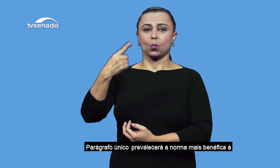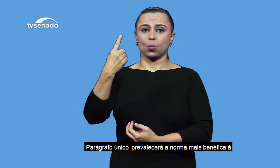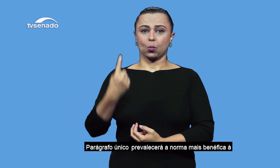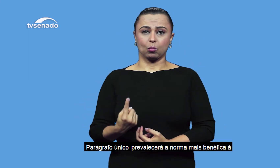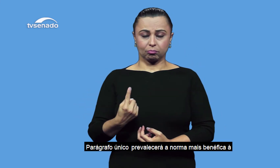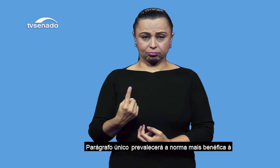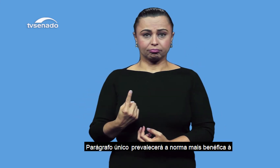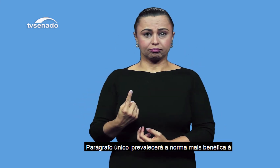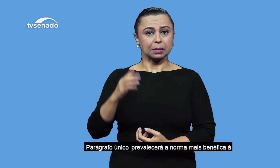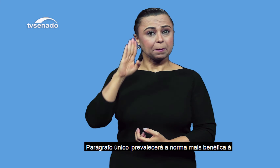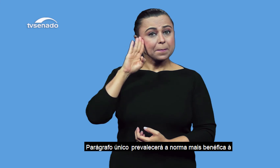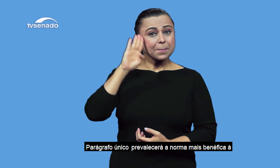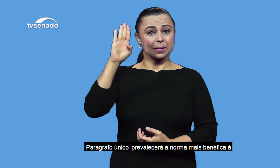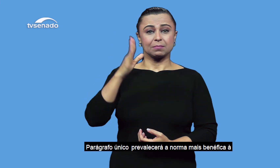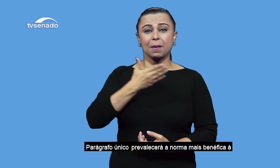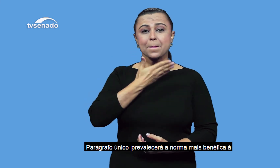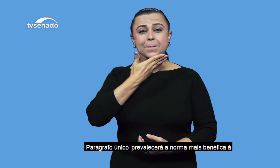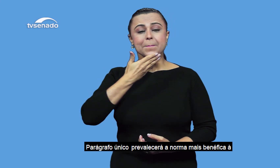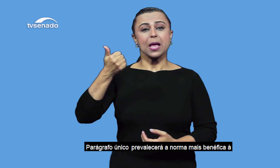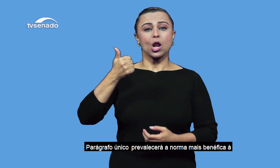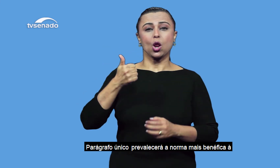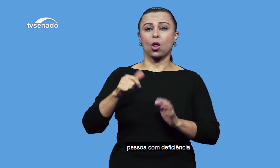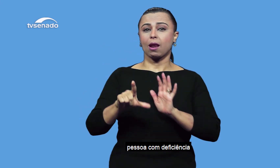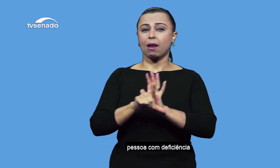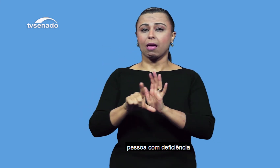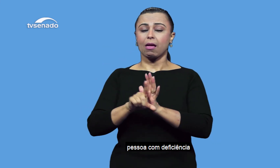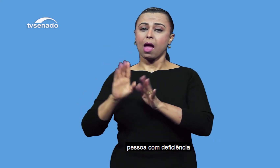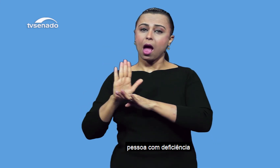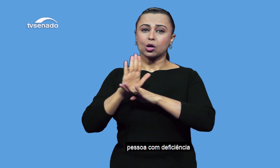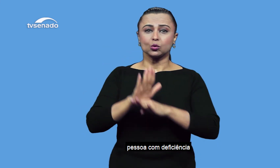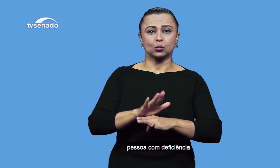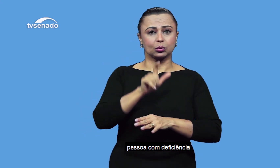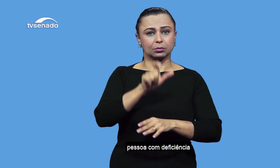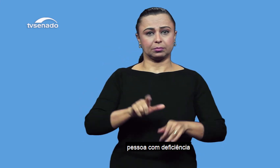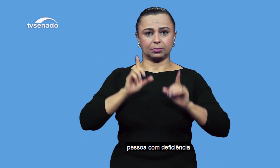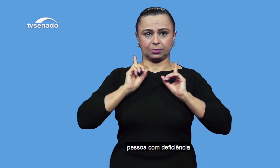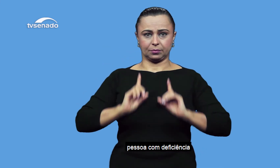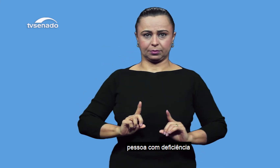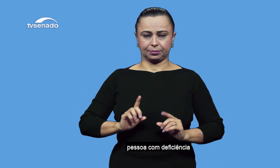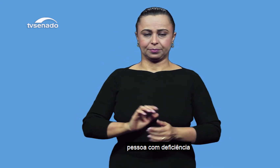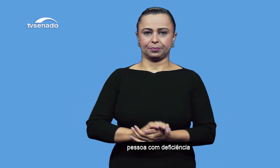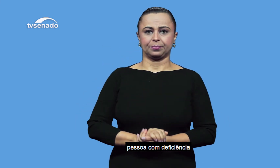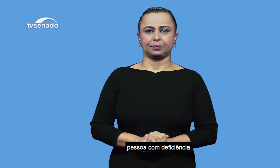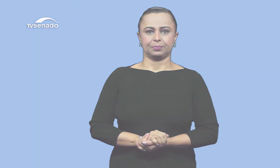prevalecerá a norma mais benéfica à pessoa com deficiência